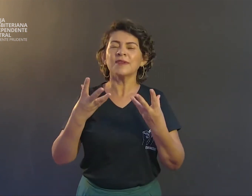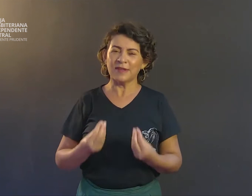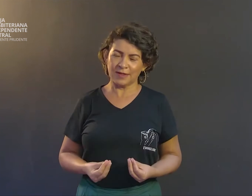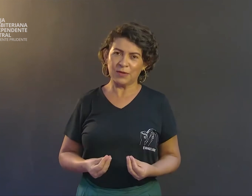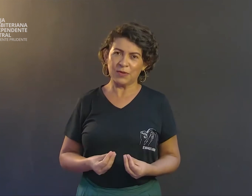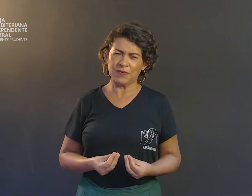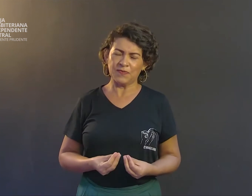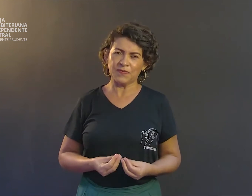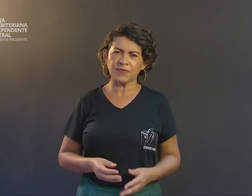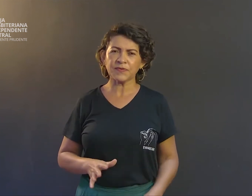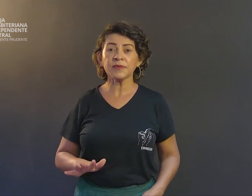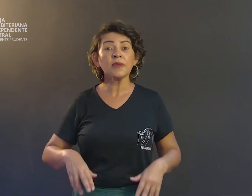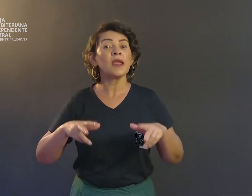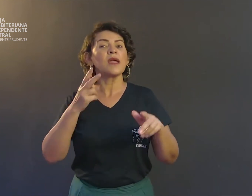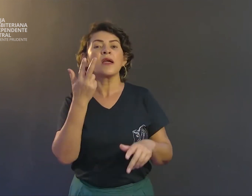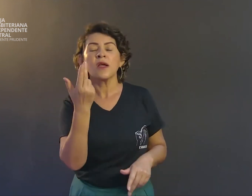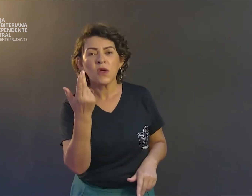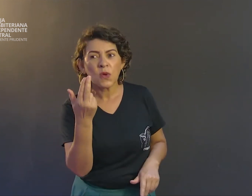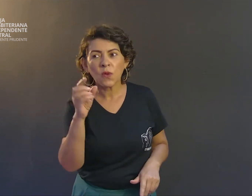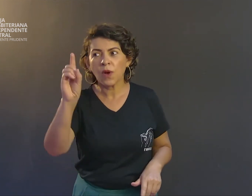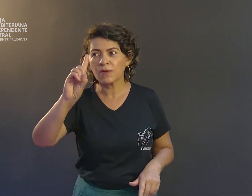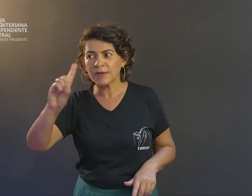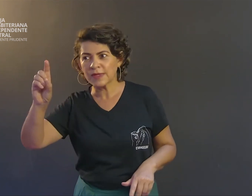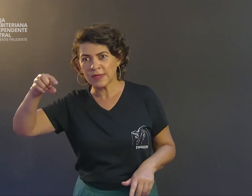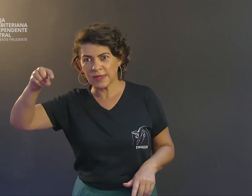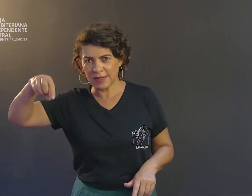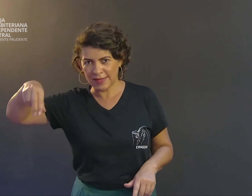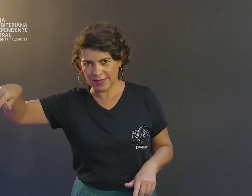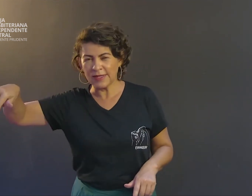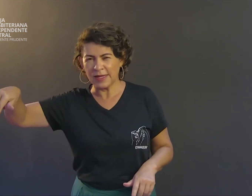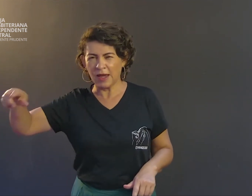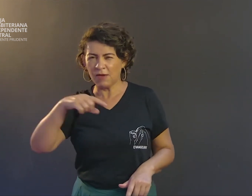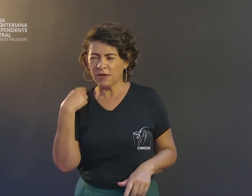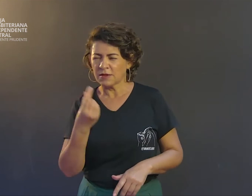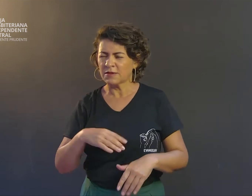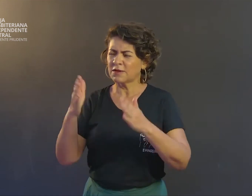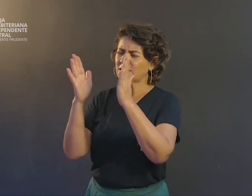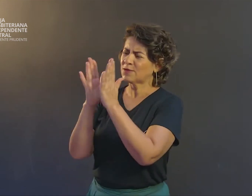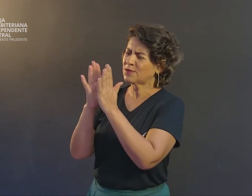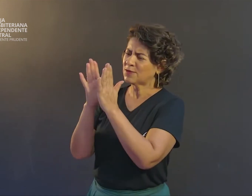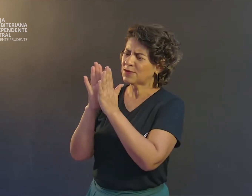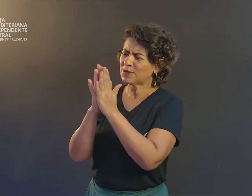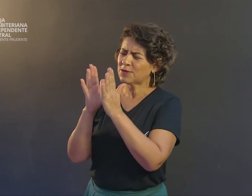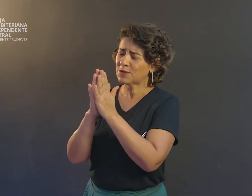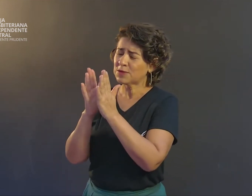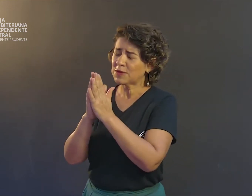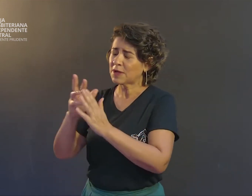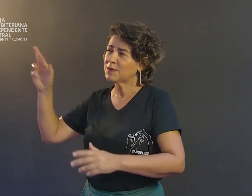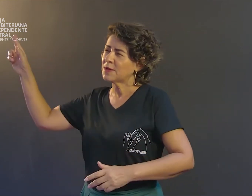Assim como Daniel, quando oramos por algo e a resposta de Deus não vem de imediato, não significa que o Senhor